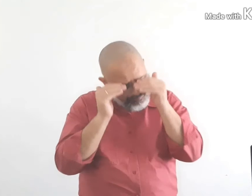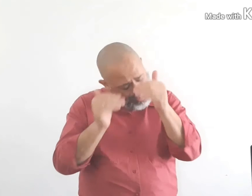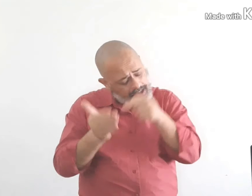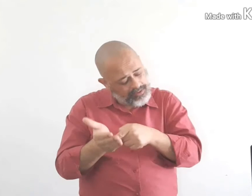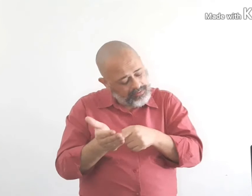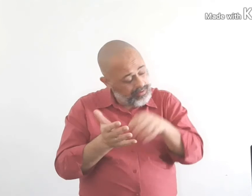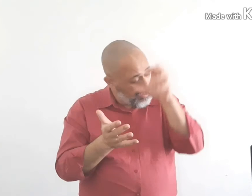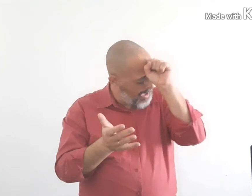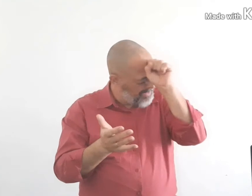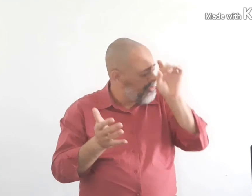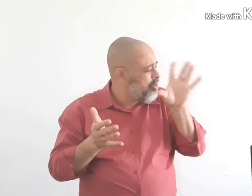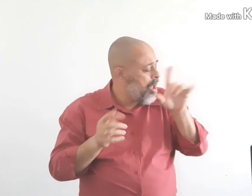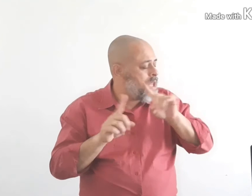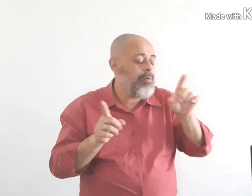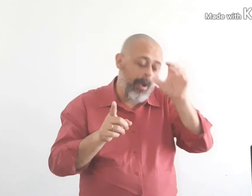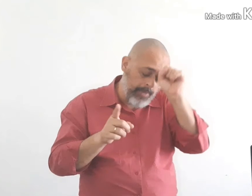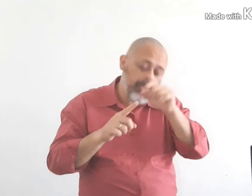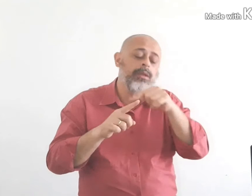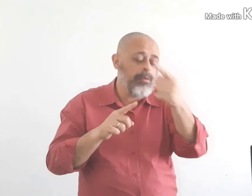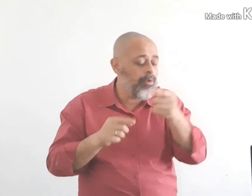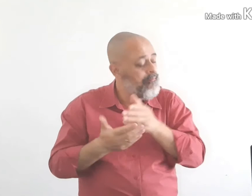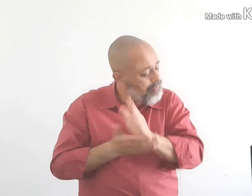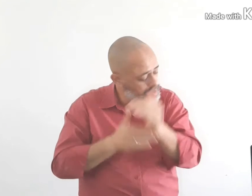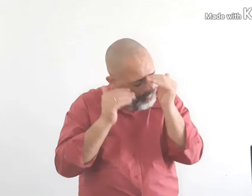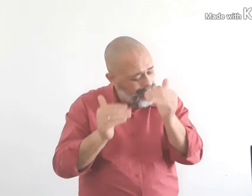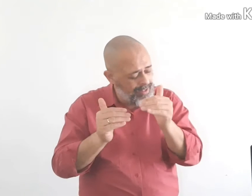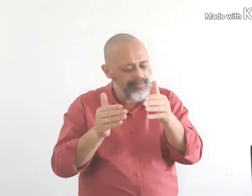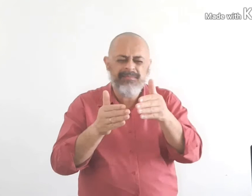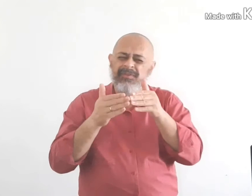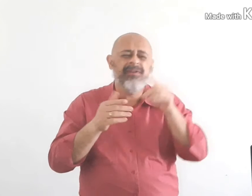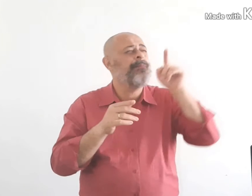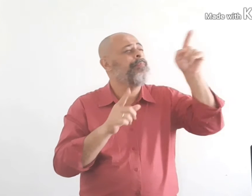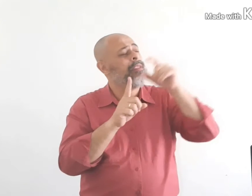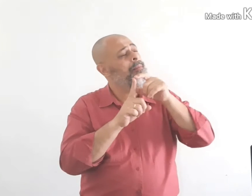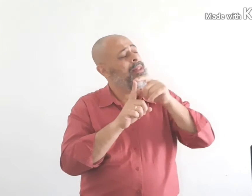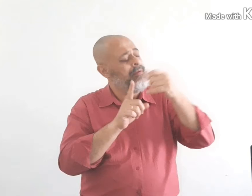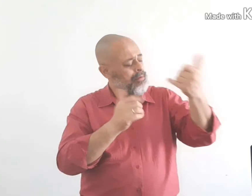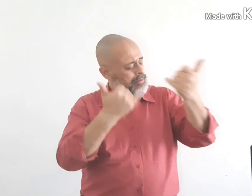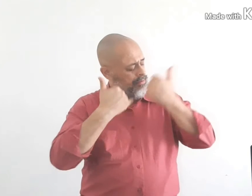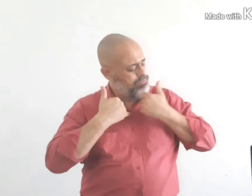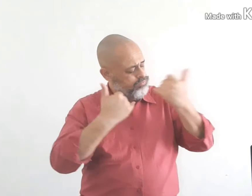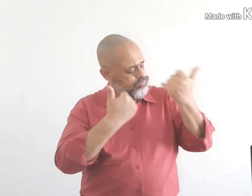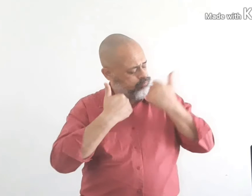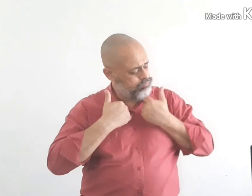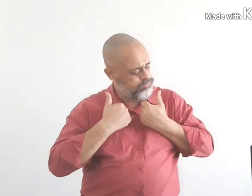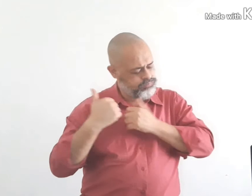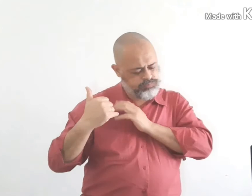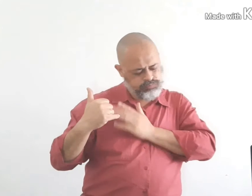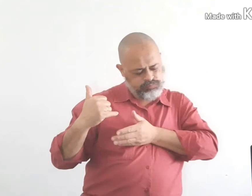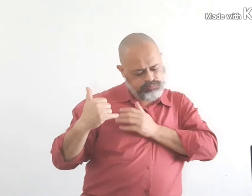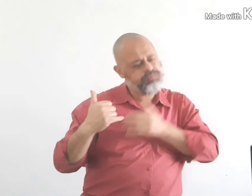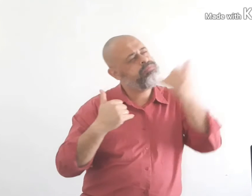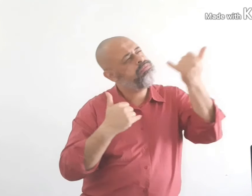cognição. Então nós queremos, Senhor, que a Tua palavra seja transmitida ao nosso coração, à nossa alma,